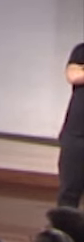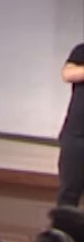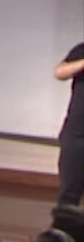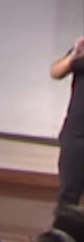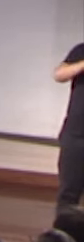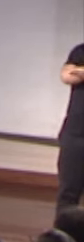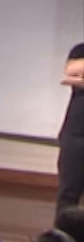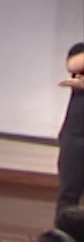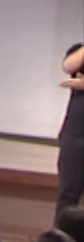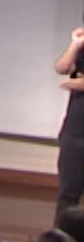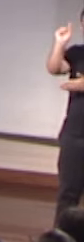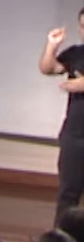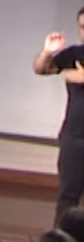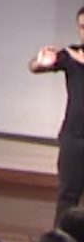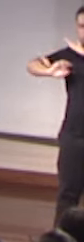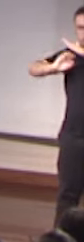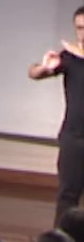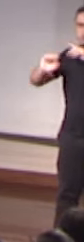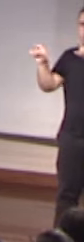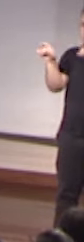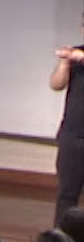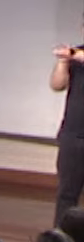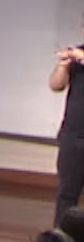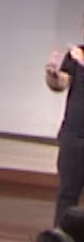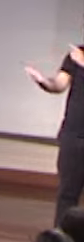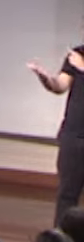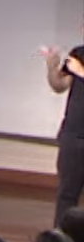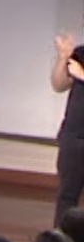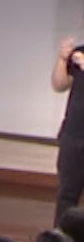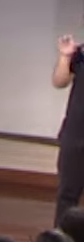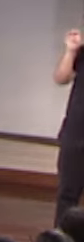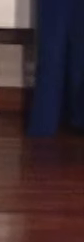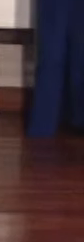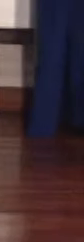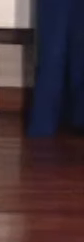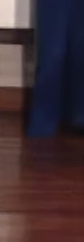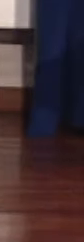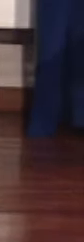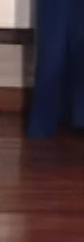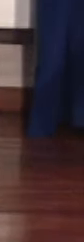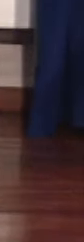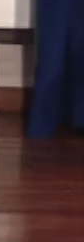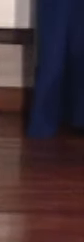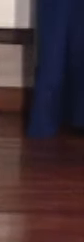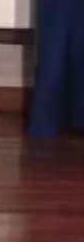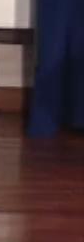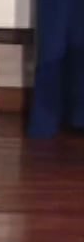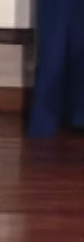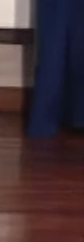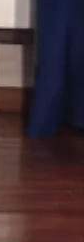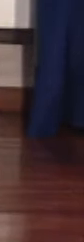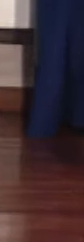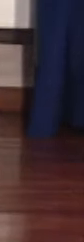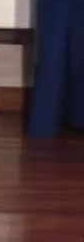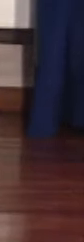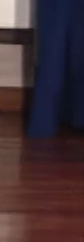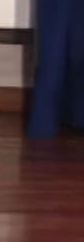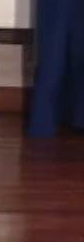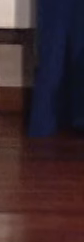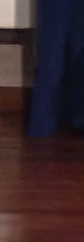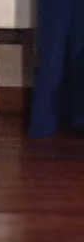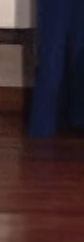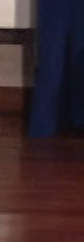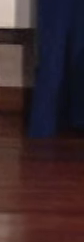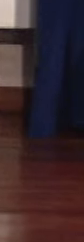Algumas instituições me ajudaram a fazer isso de uma forma estruturada. A própria plataforma foi uma delas, porque nos